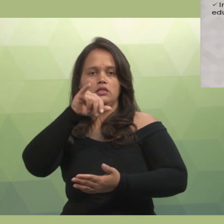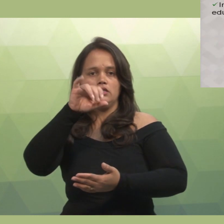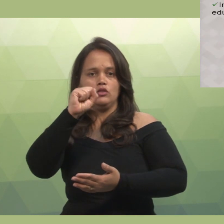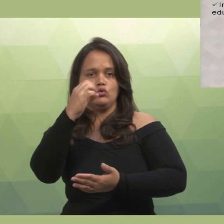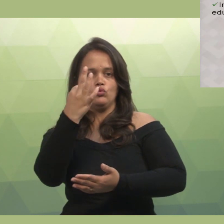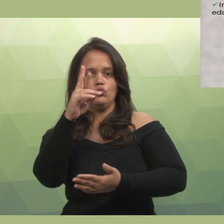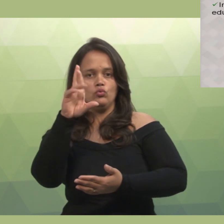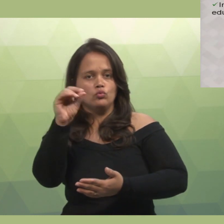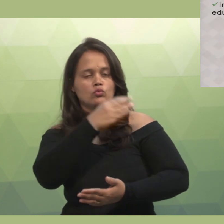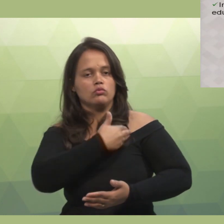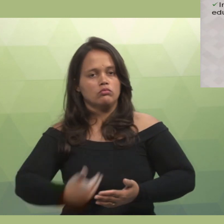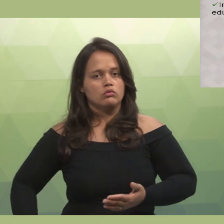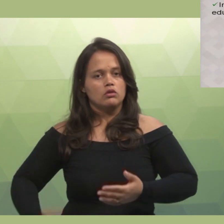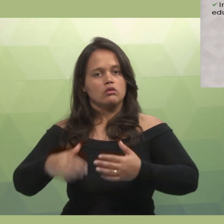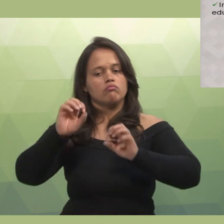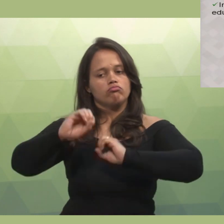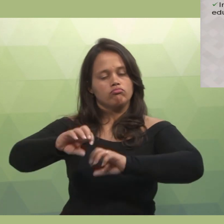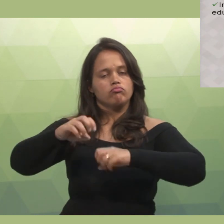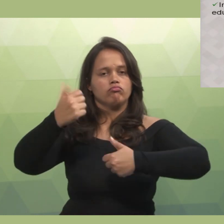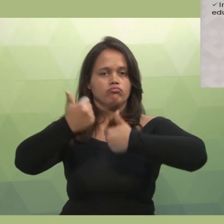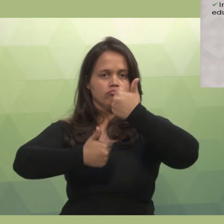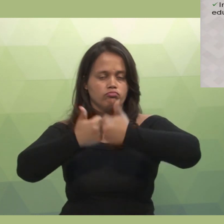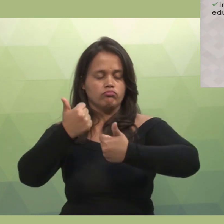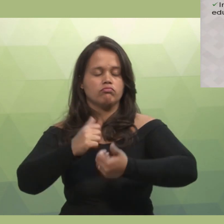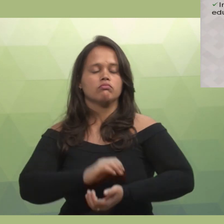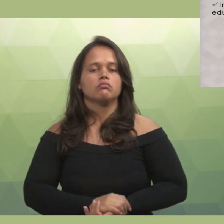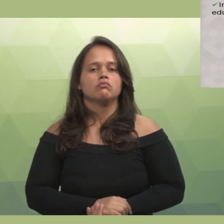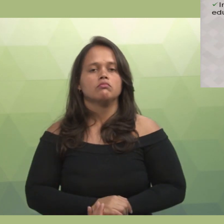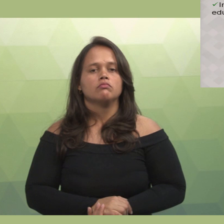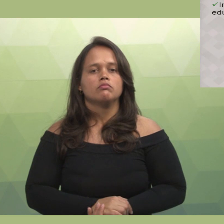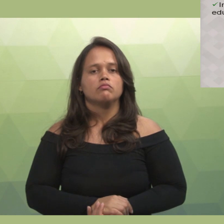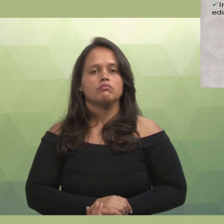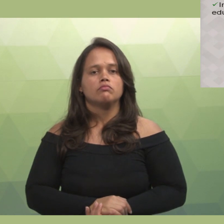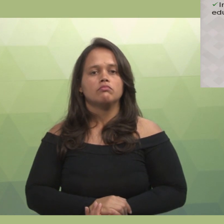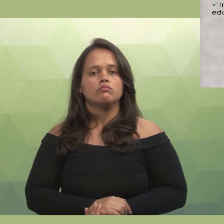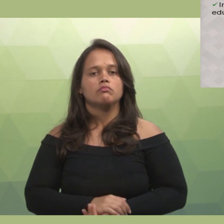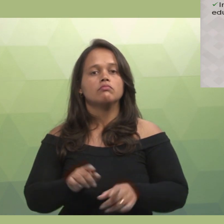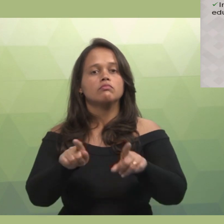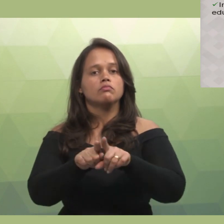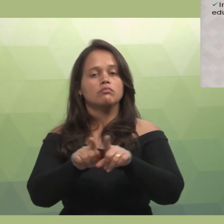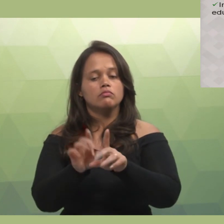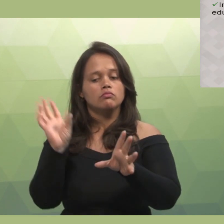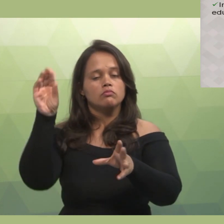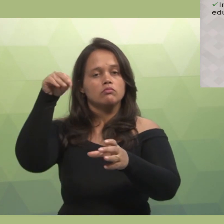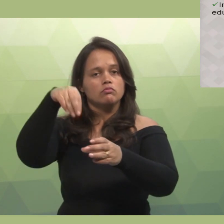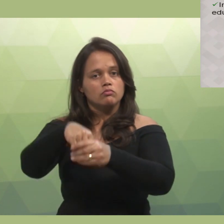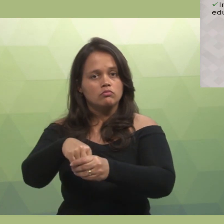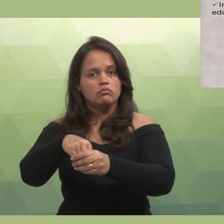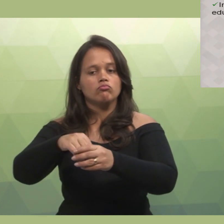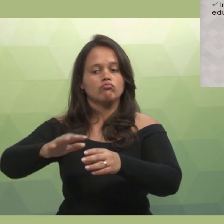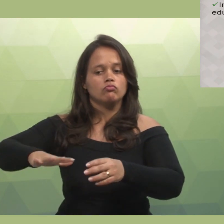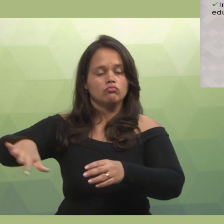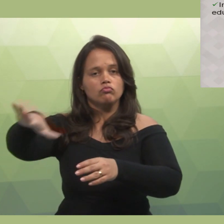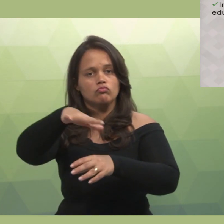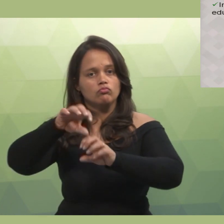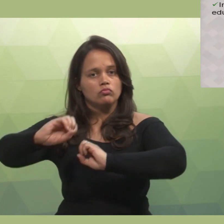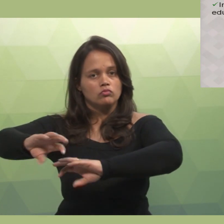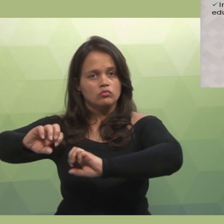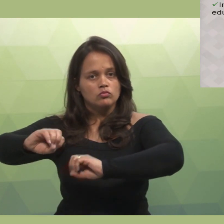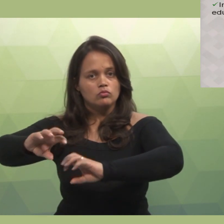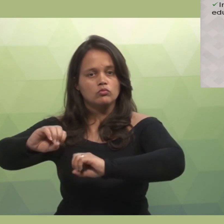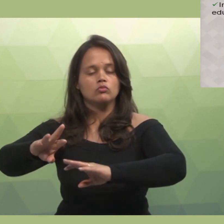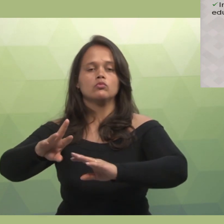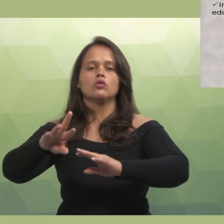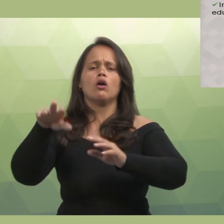se integrar ao sistema de ensino é ser parte deste, adotar suas normas e regulamentações para